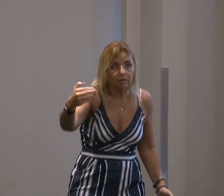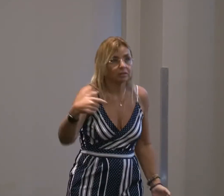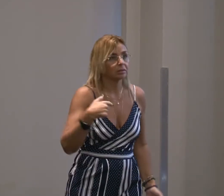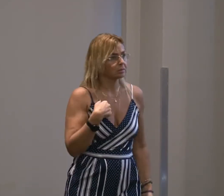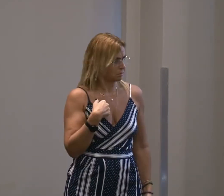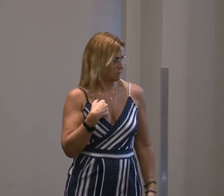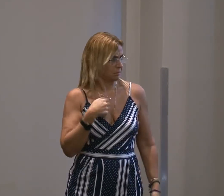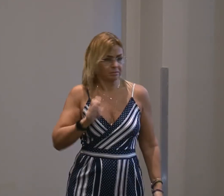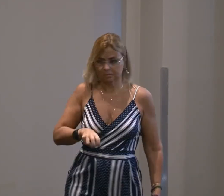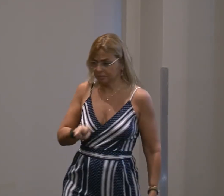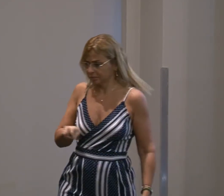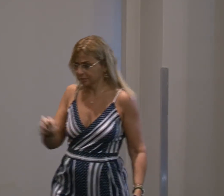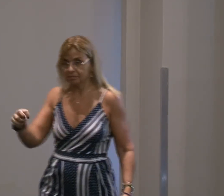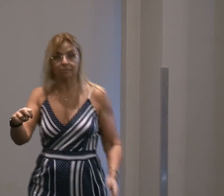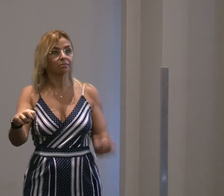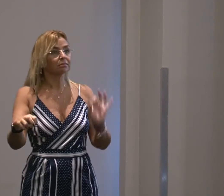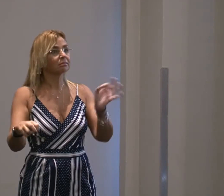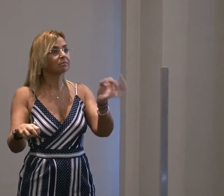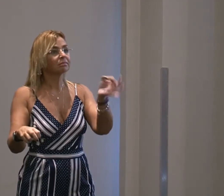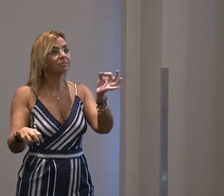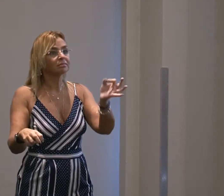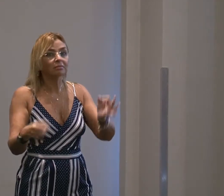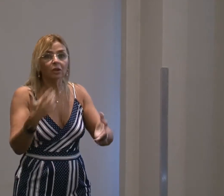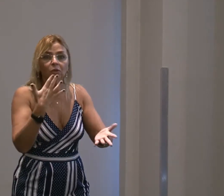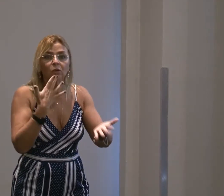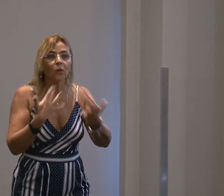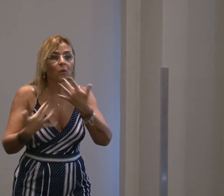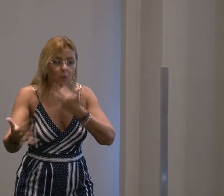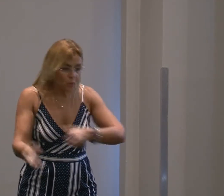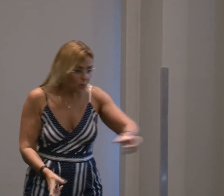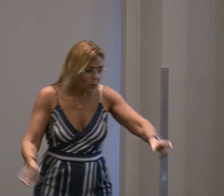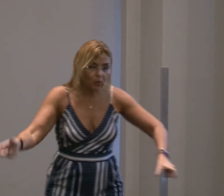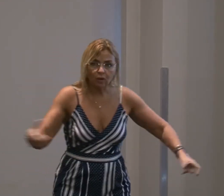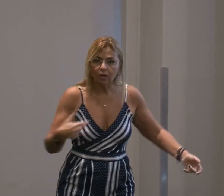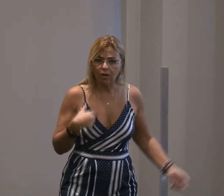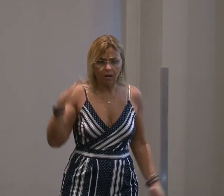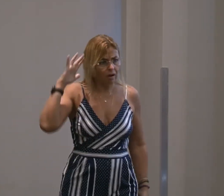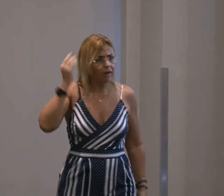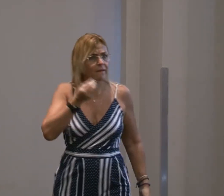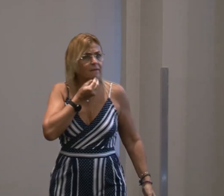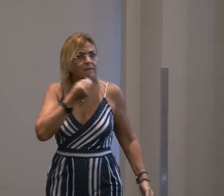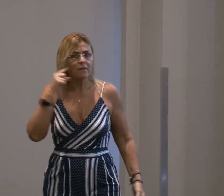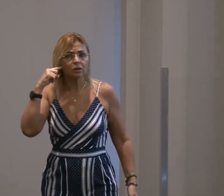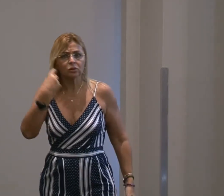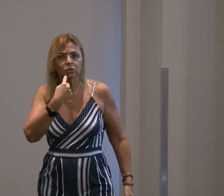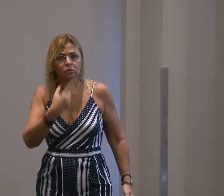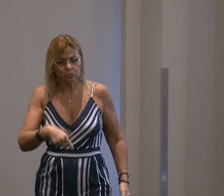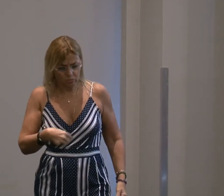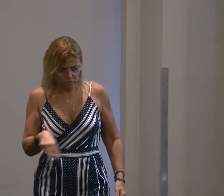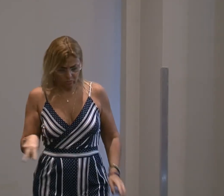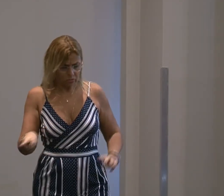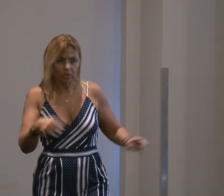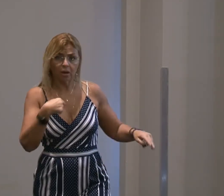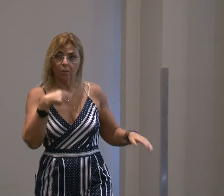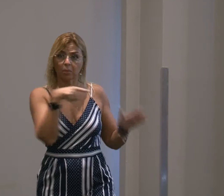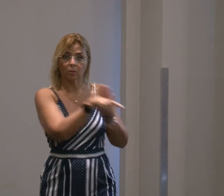raio-x? E eles me indicaram a cor e eu só segui a faixa. Eu falei assim, olha só, como uma sinalização visual